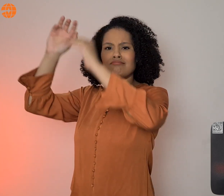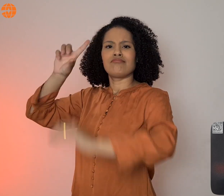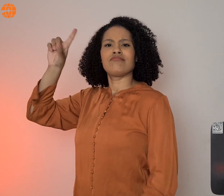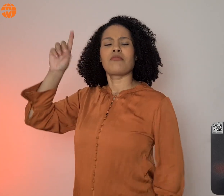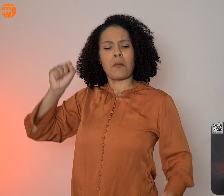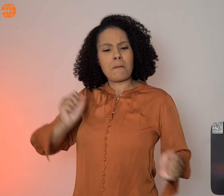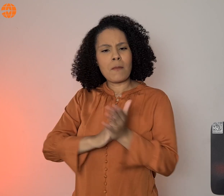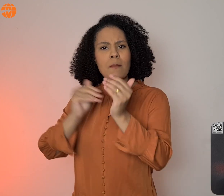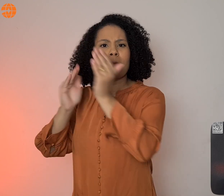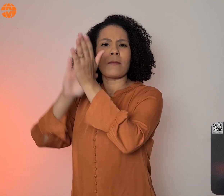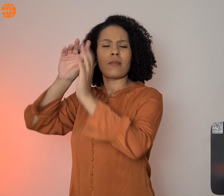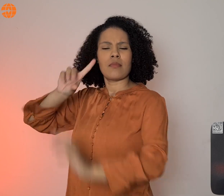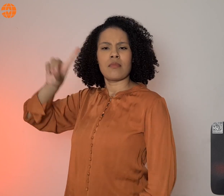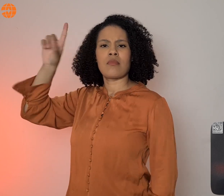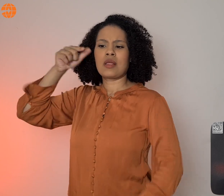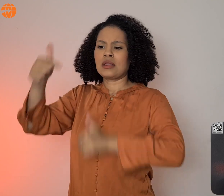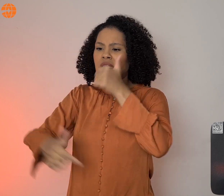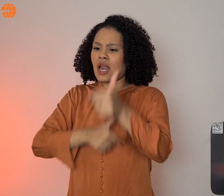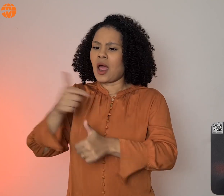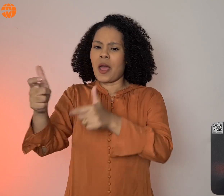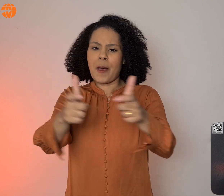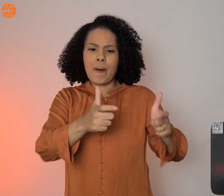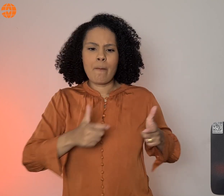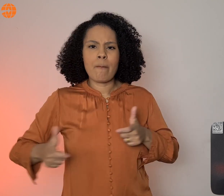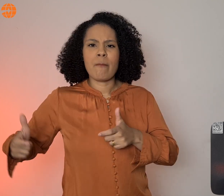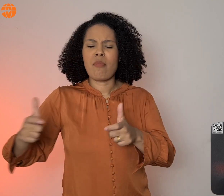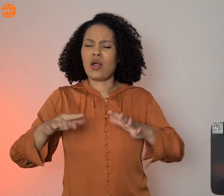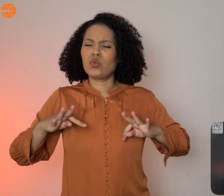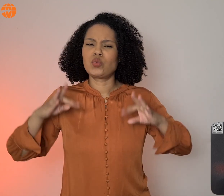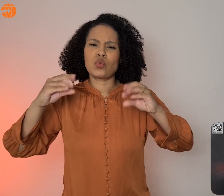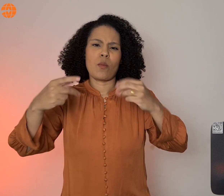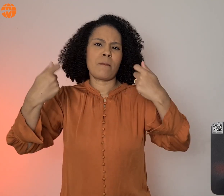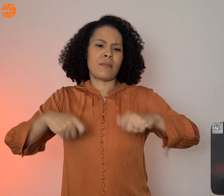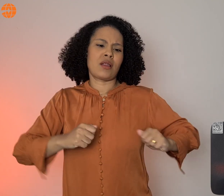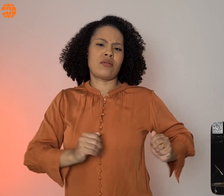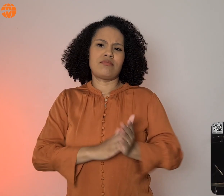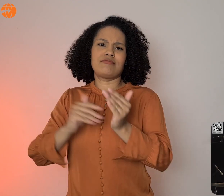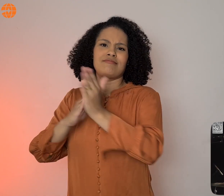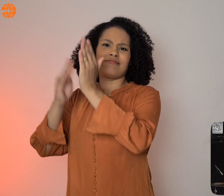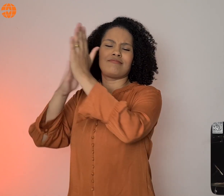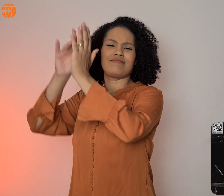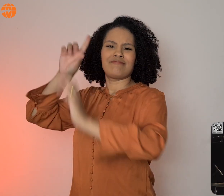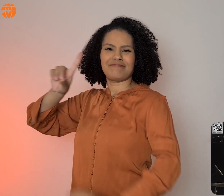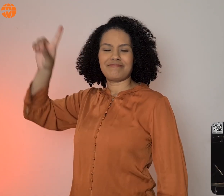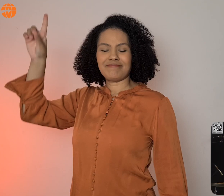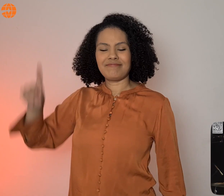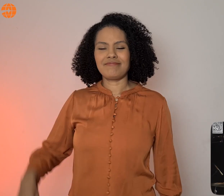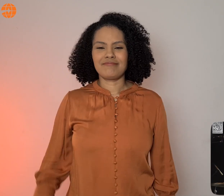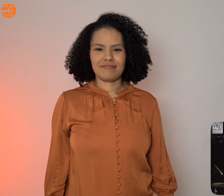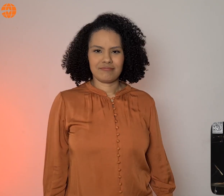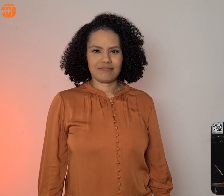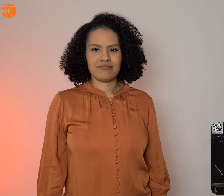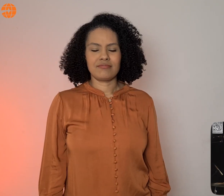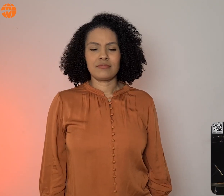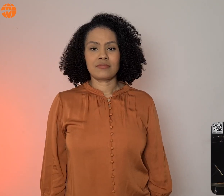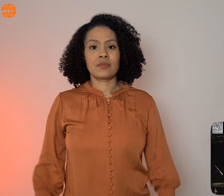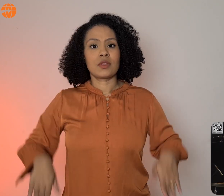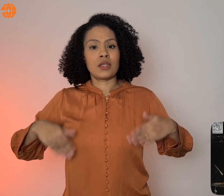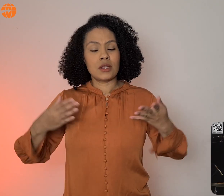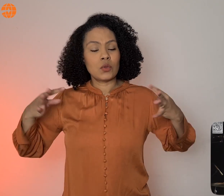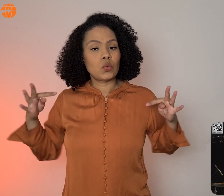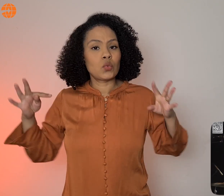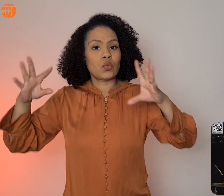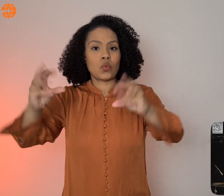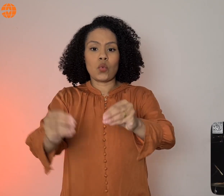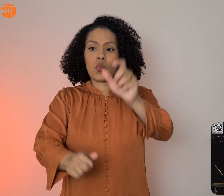vontade. Bendigam o Senhor todas as suas obras em todos os lugares do seu domínio. Do all these things bless him, his angels, his hosts,